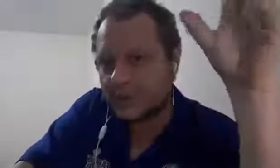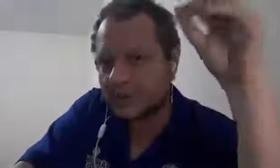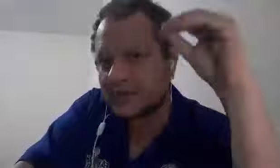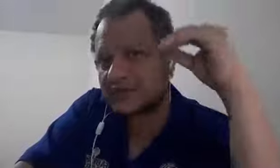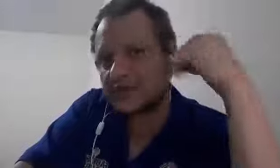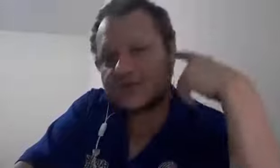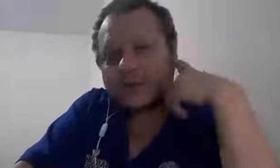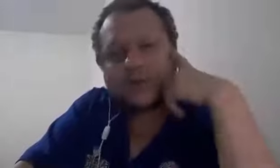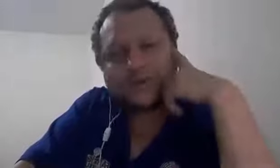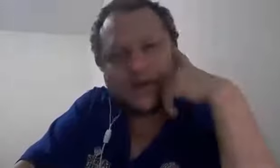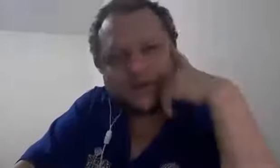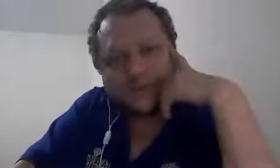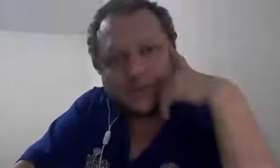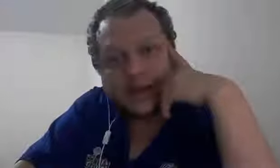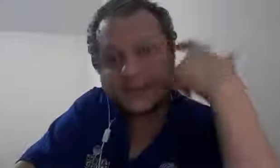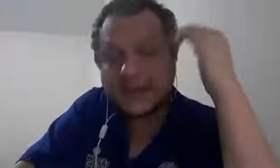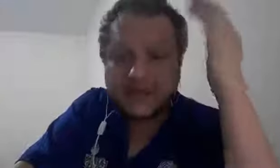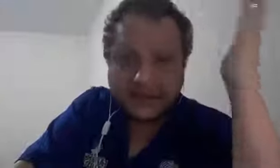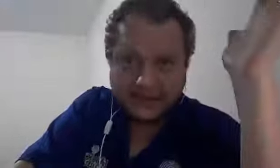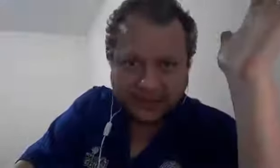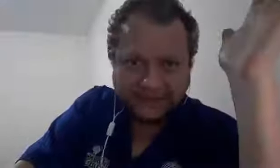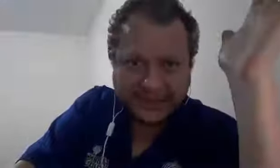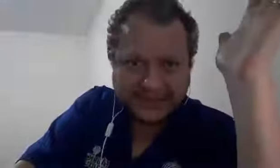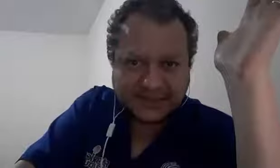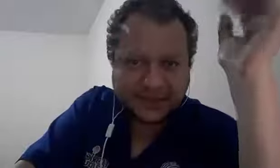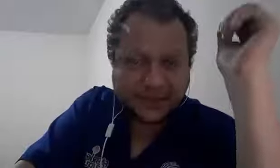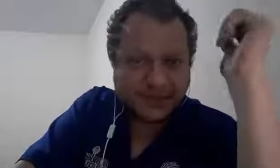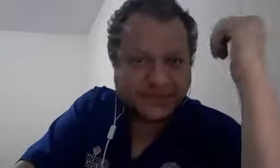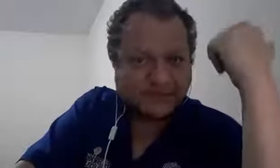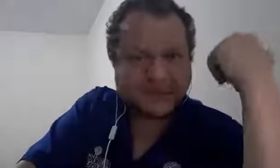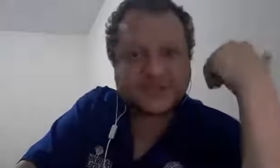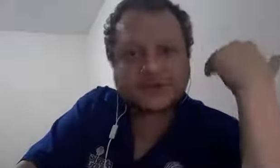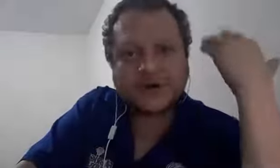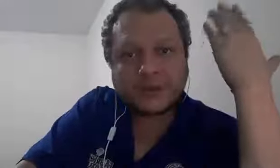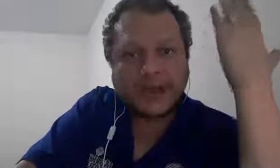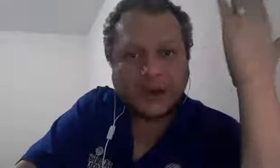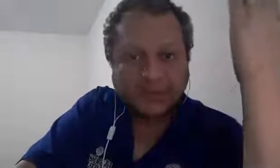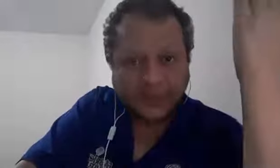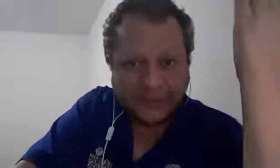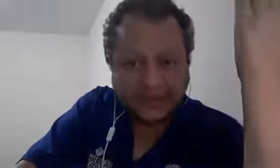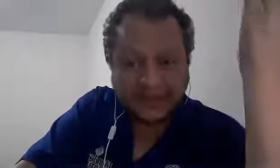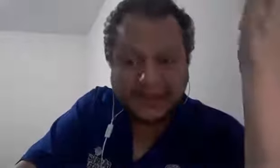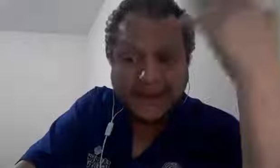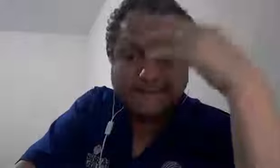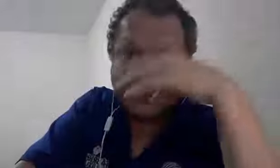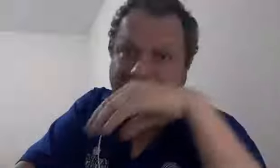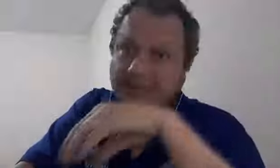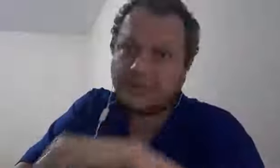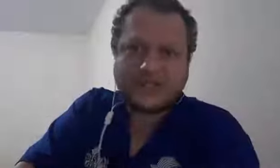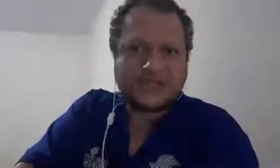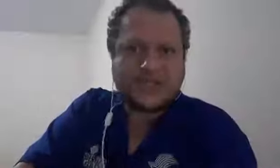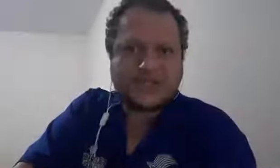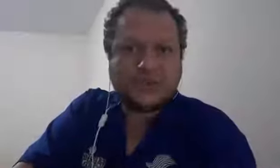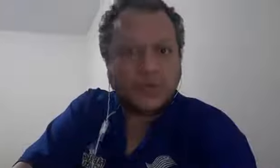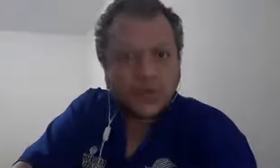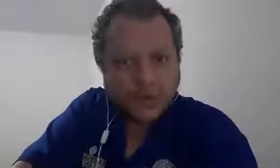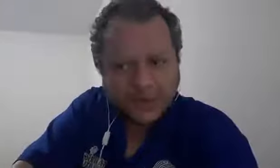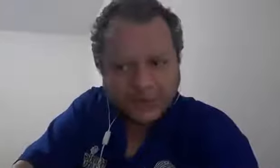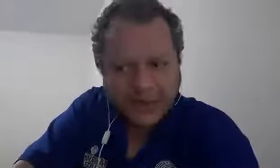algumas questões que eu boto lá e tudo mais. Então, essas rematrículas são feitas de forma automática. Mas tem muita gente no grupo da